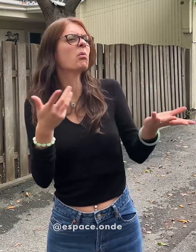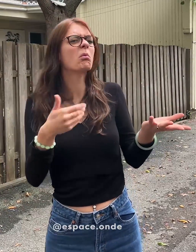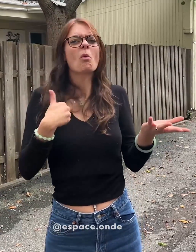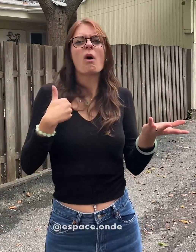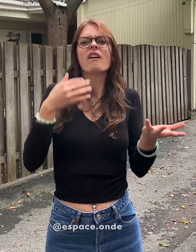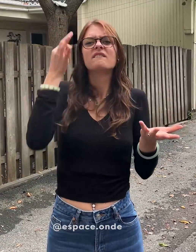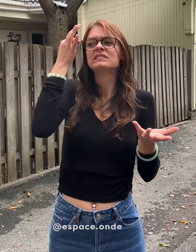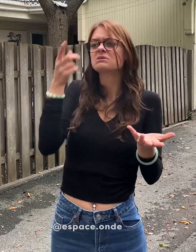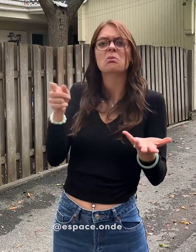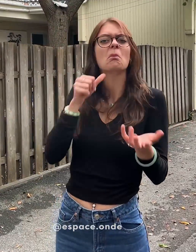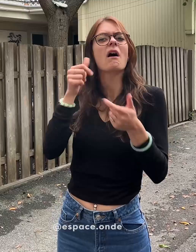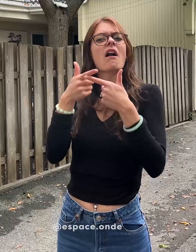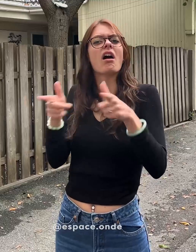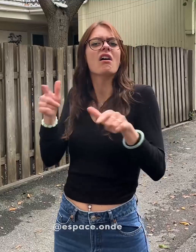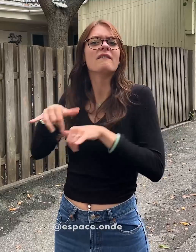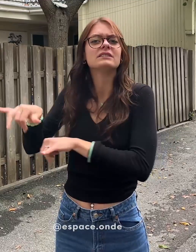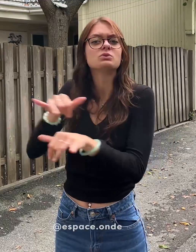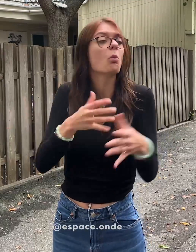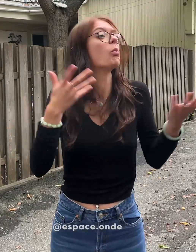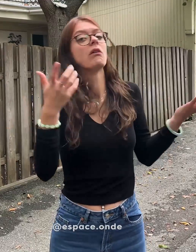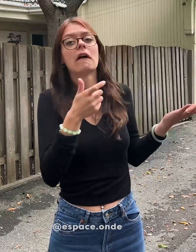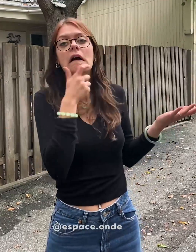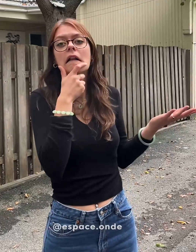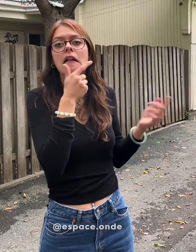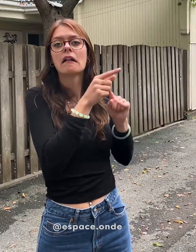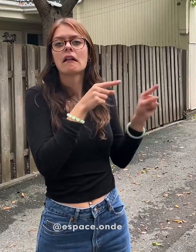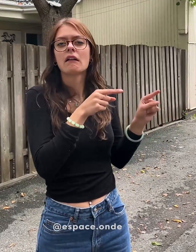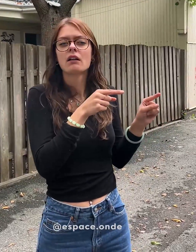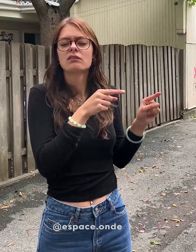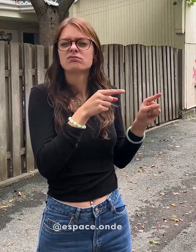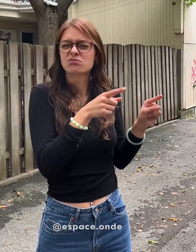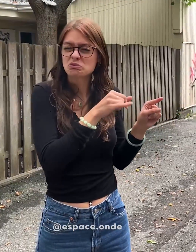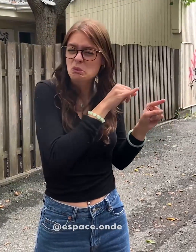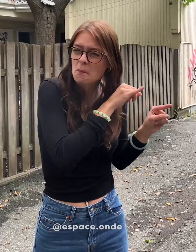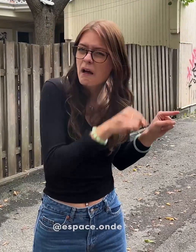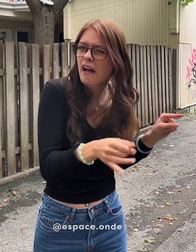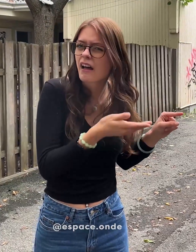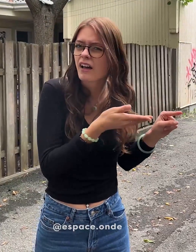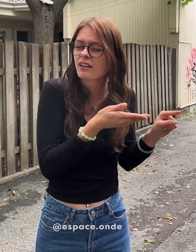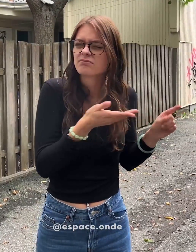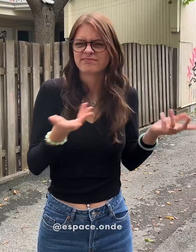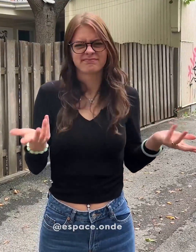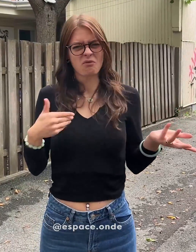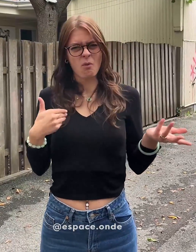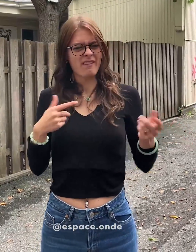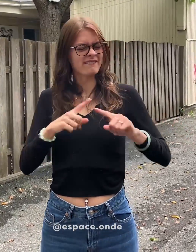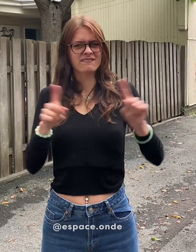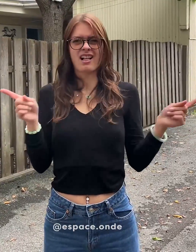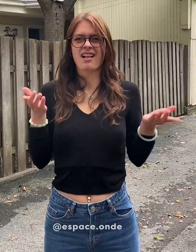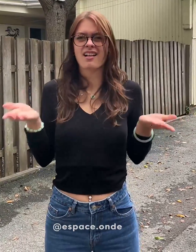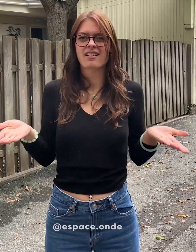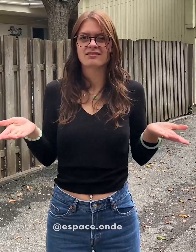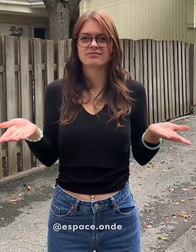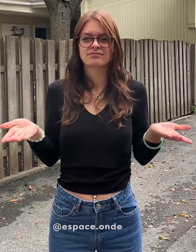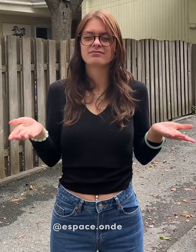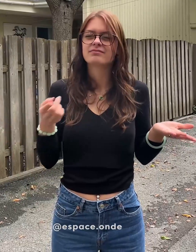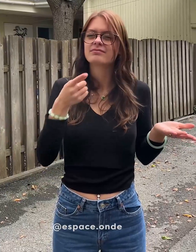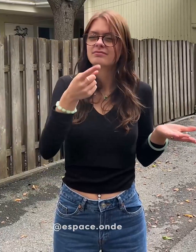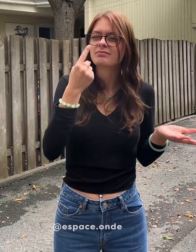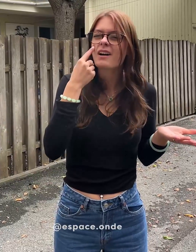orales, que ce soit pour l'anglais ou le français. Alors, pourquoi pense-t-on que cette question serait adéquate et juste quand on parle des langues